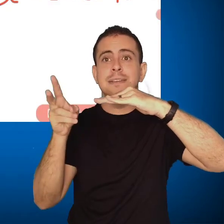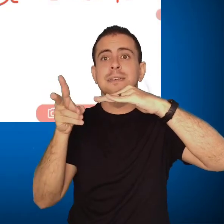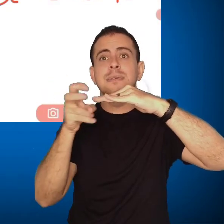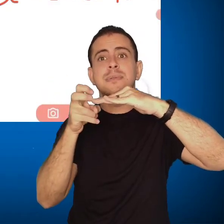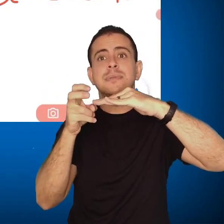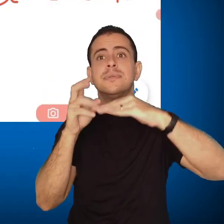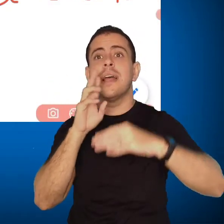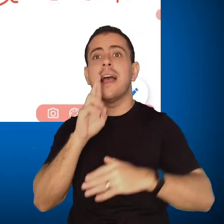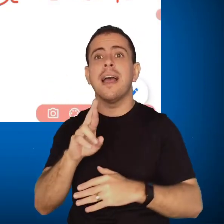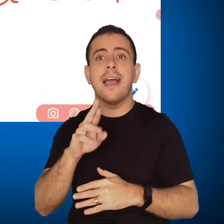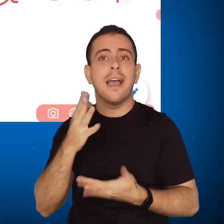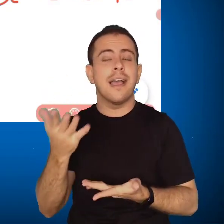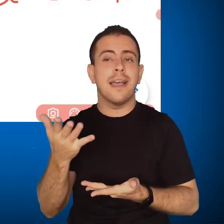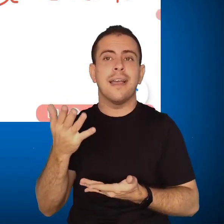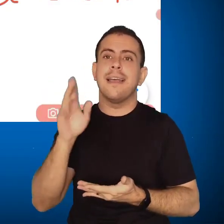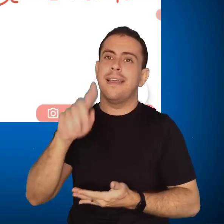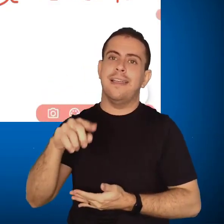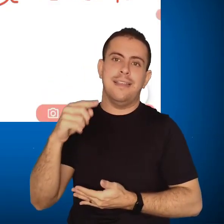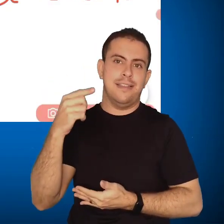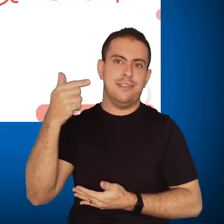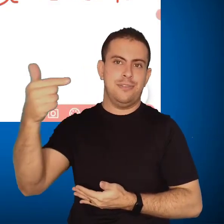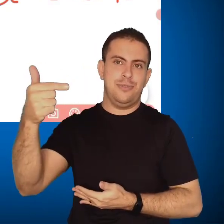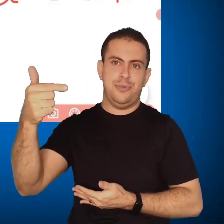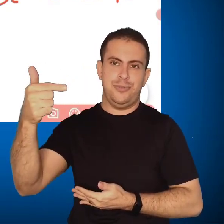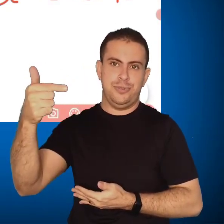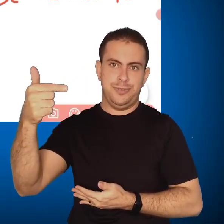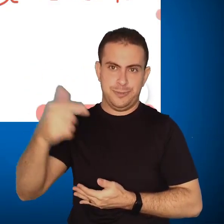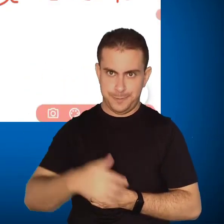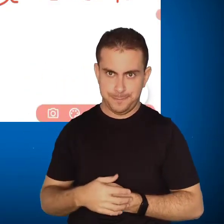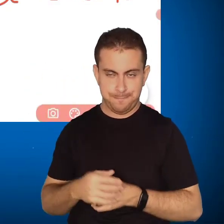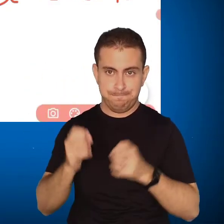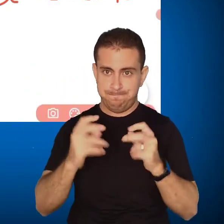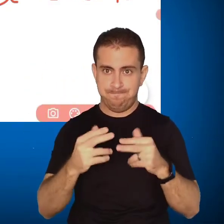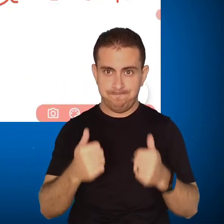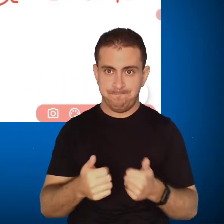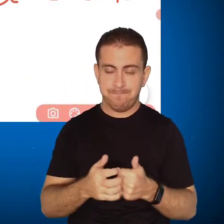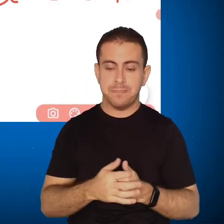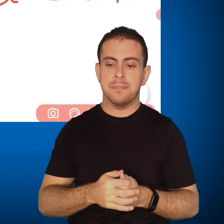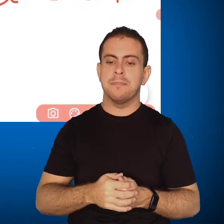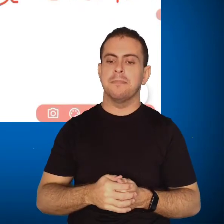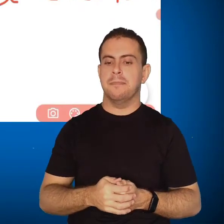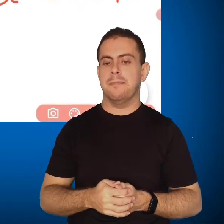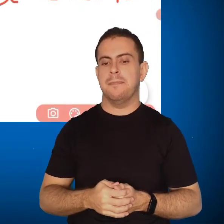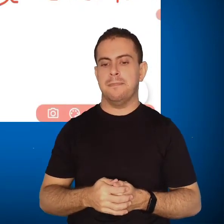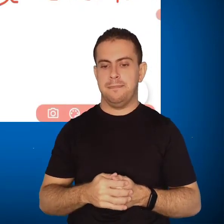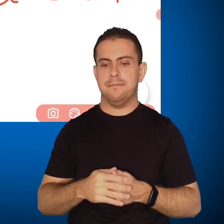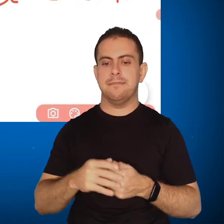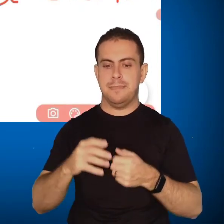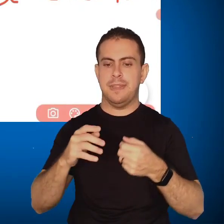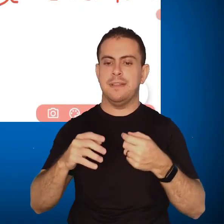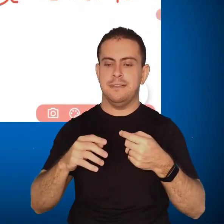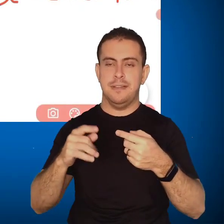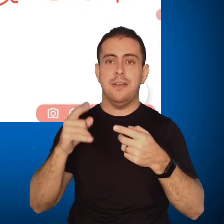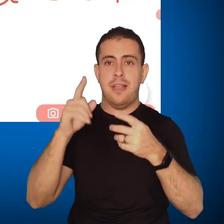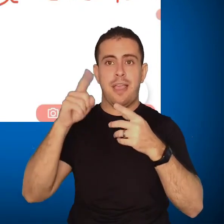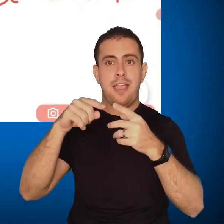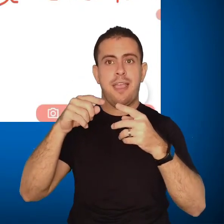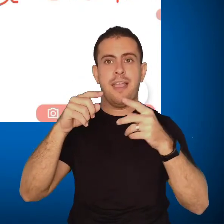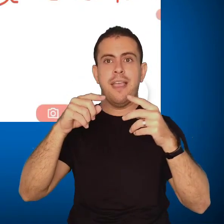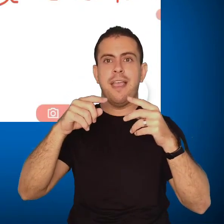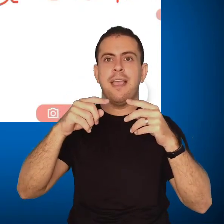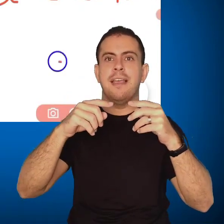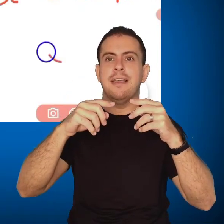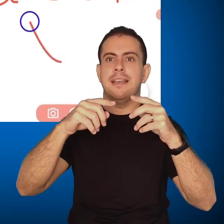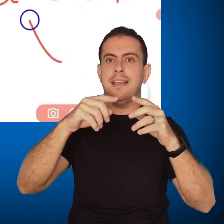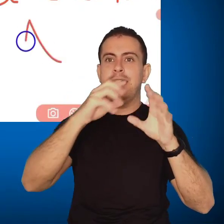Pronto. 20 divide por 10, que daria 2. Seria aqui a soma das raízes, né,